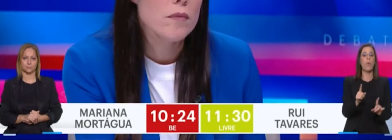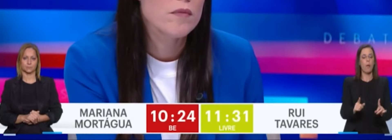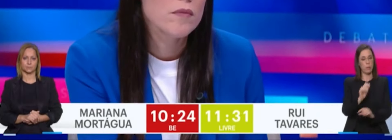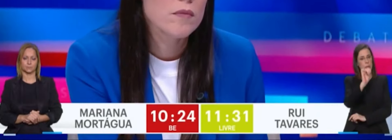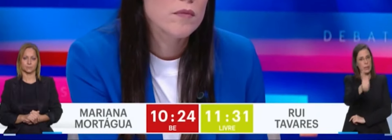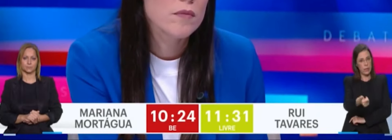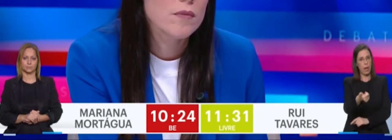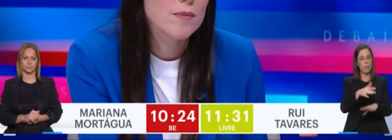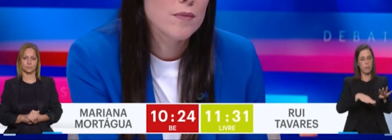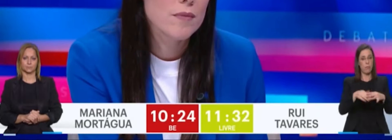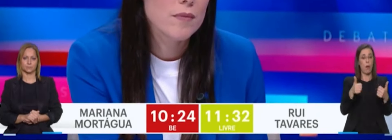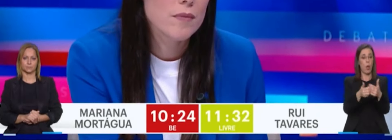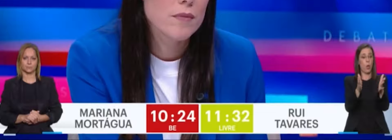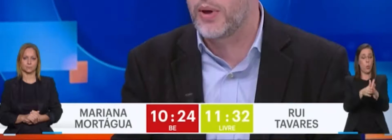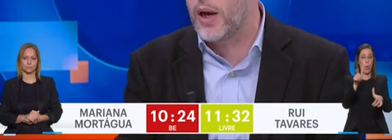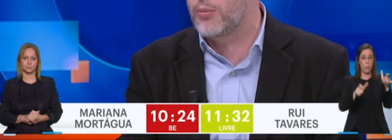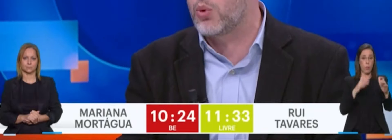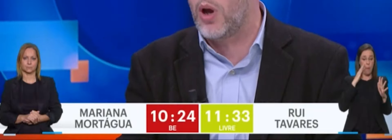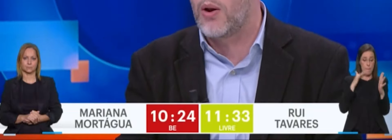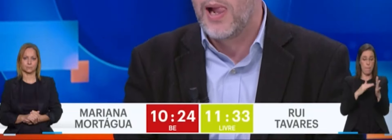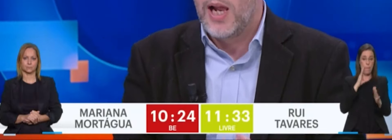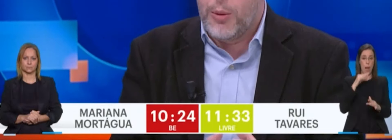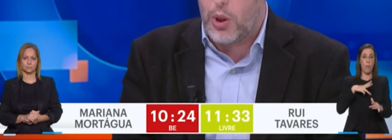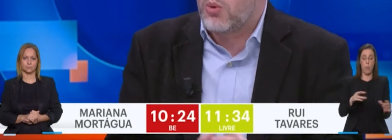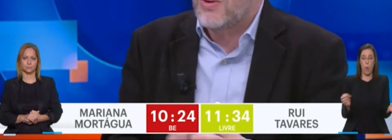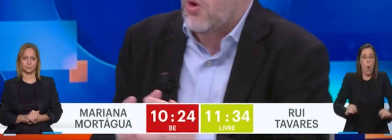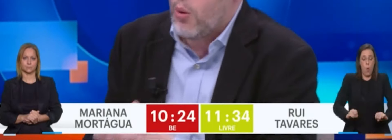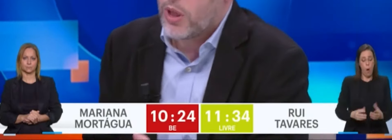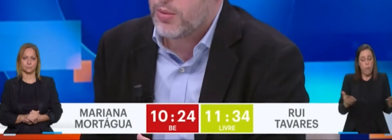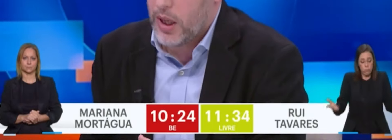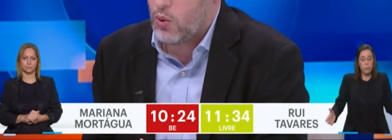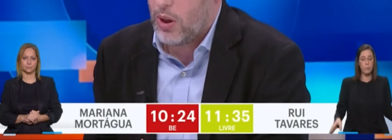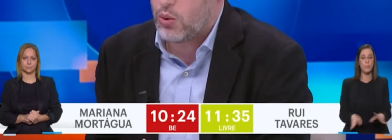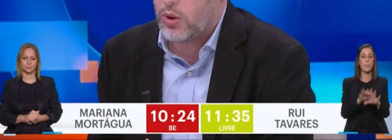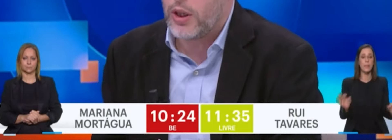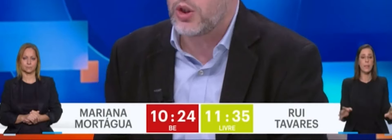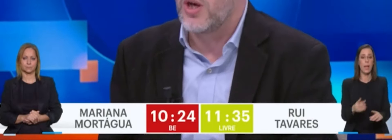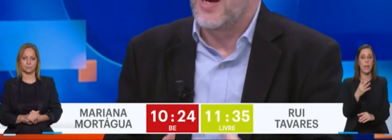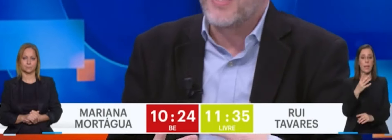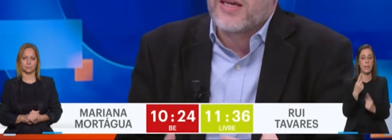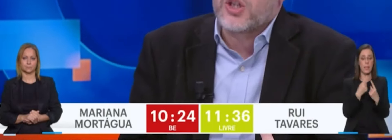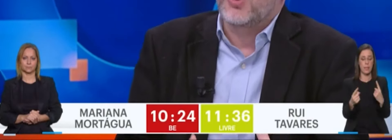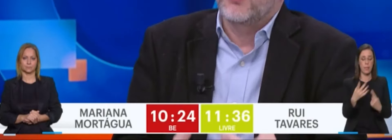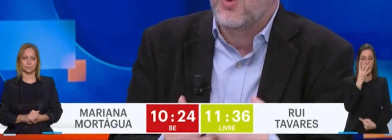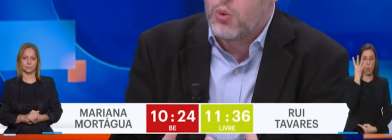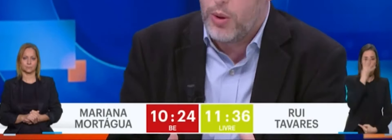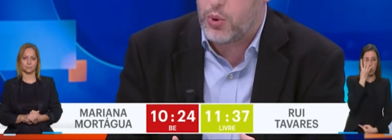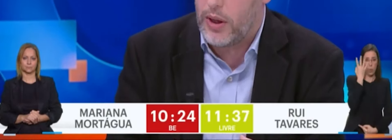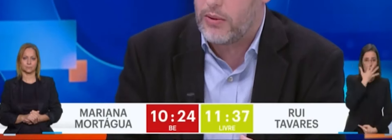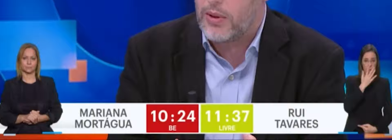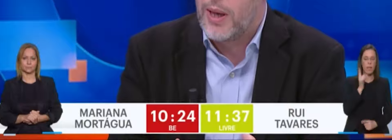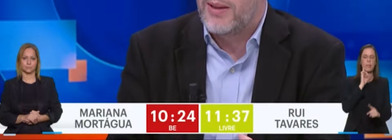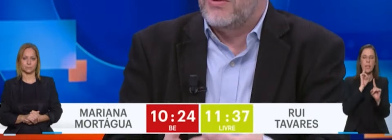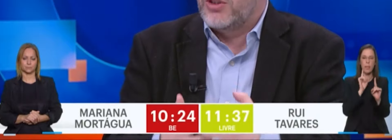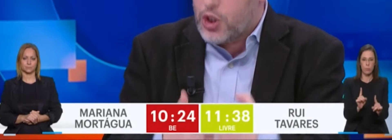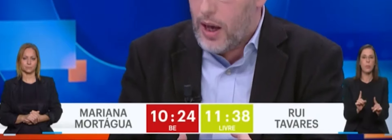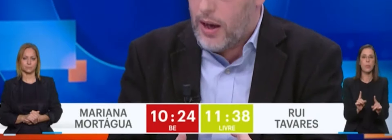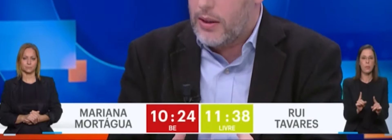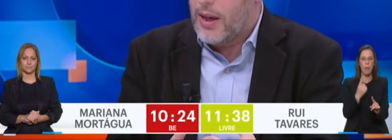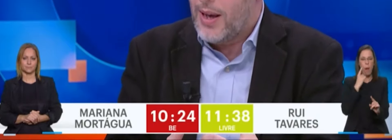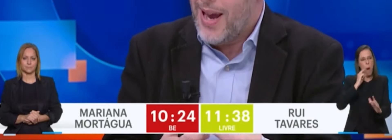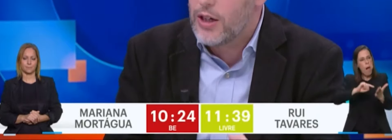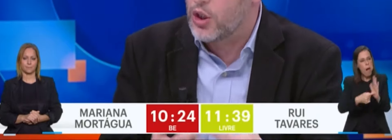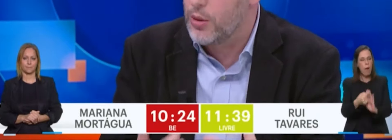correta bem feita porque nem toda a gente tem conta bancária em Portugal e portanto tal como na semana de quatro dias em que achamos muito importante